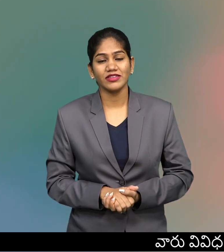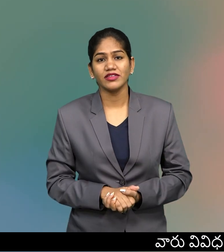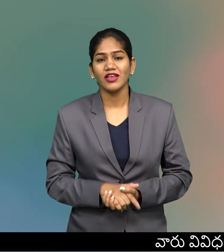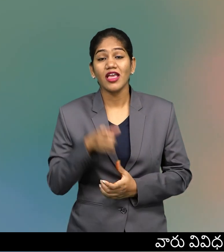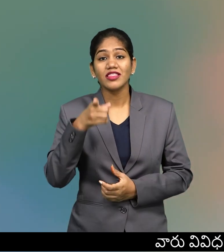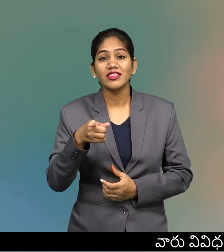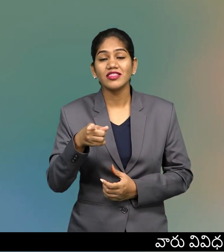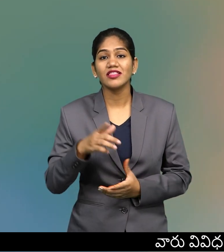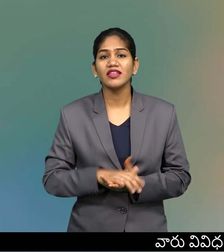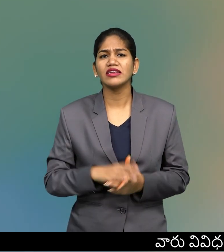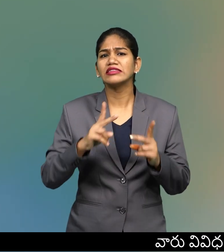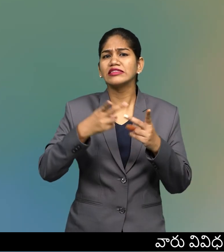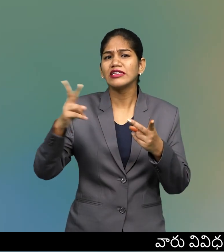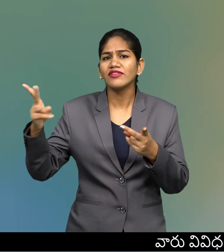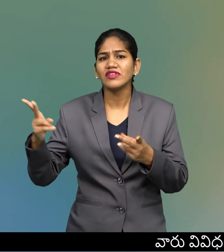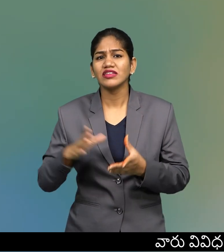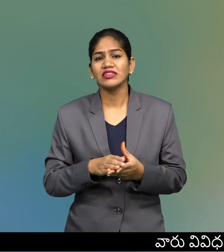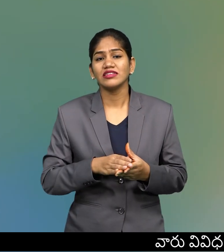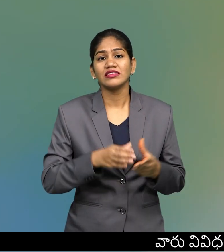వారు వివిధ శాఖలకు చెందినవారు